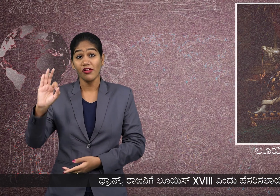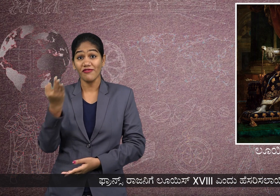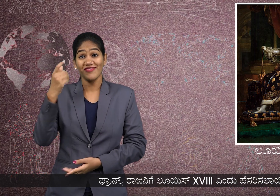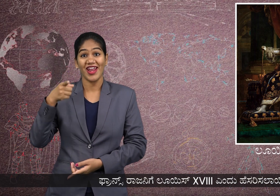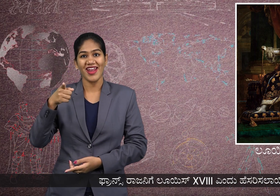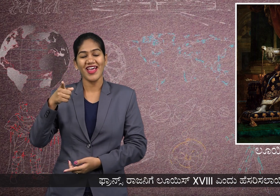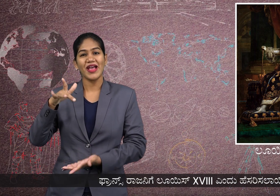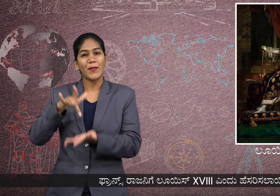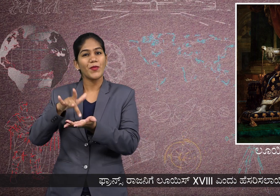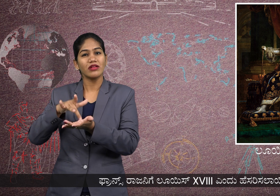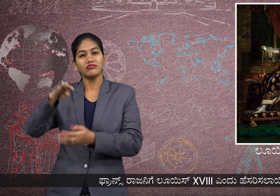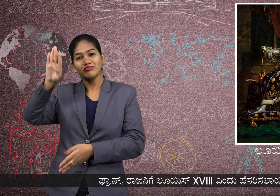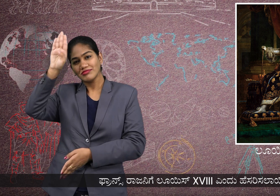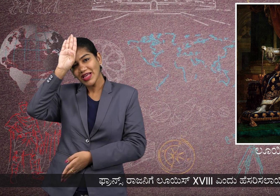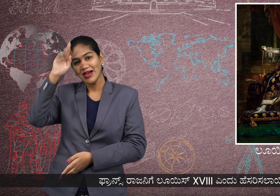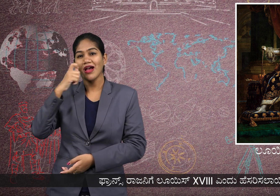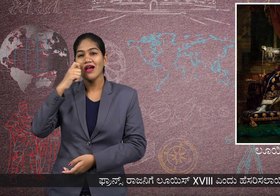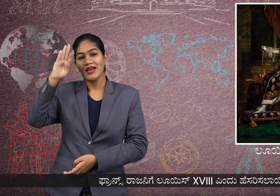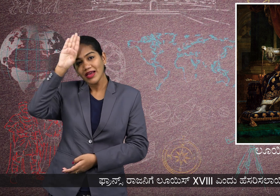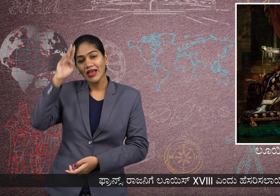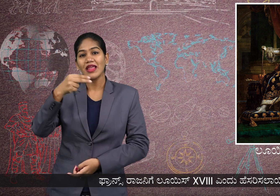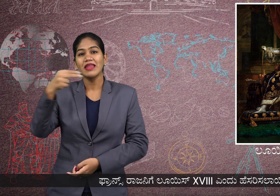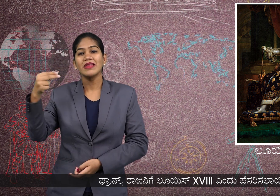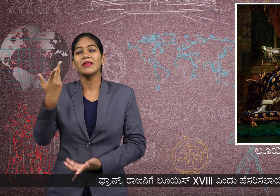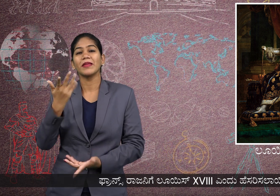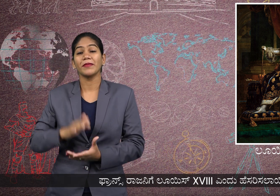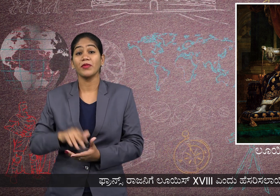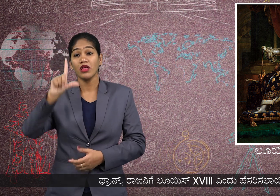ಫ್ರಾನ್ಸ್ ರಾಜನಿಗೆ ಲೂಯಿಸ್ 18 ಎಂದು ಹೆಸರಿಸಲಾಯಿತು.